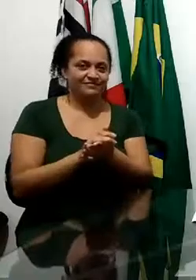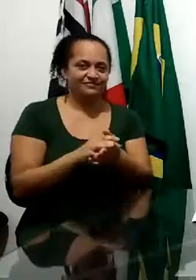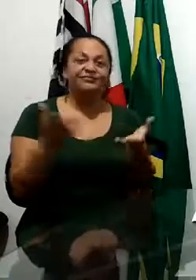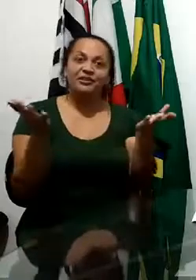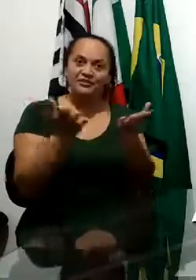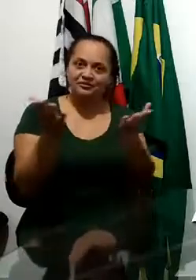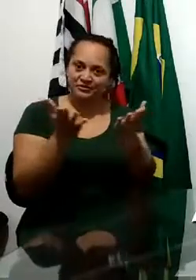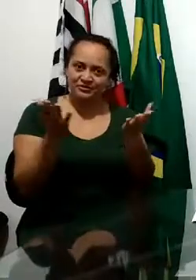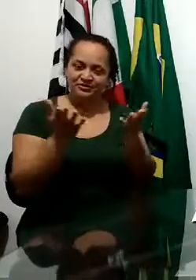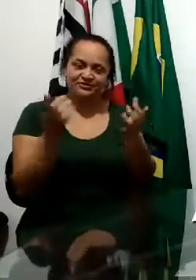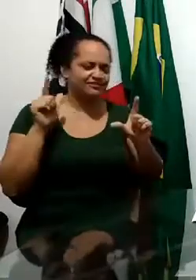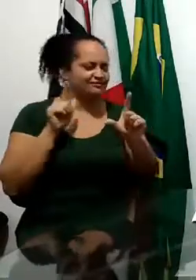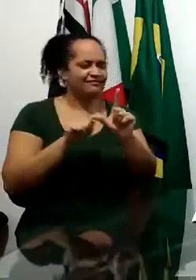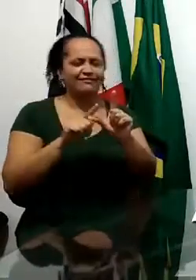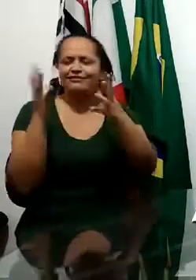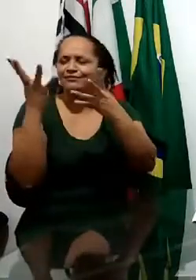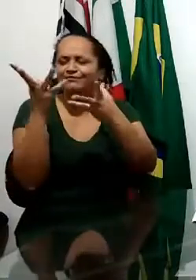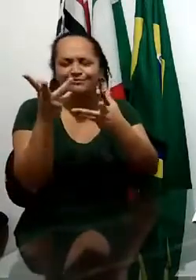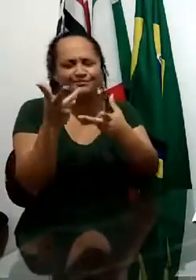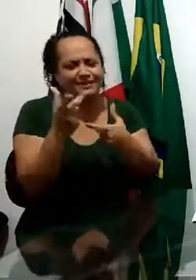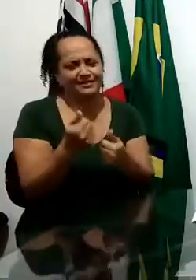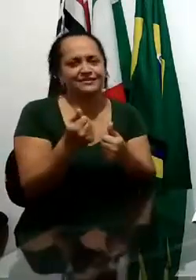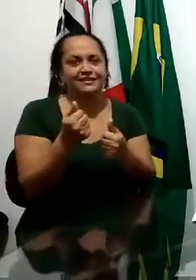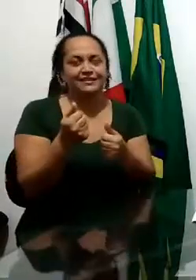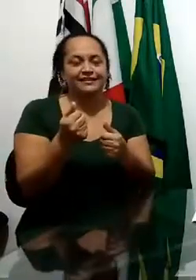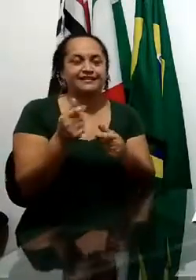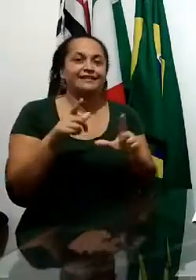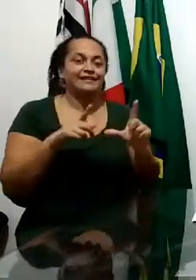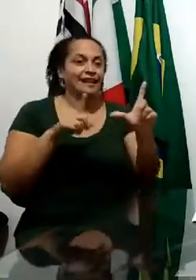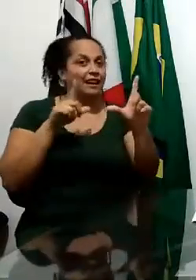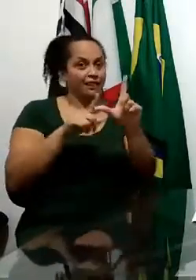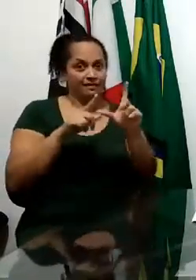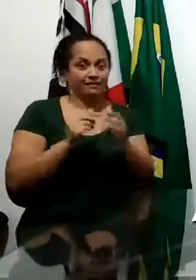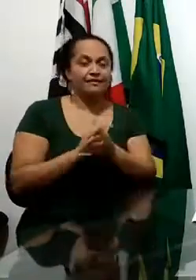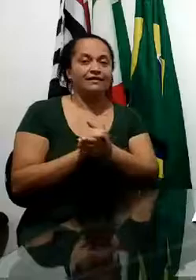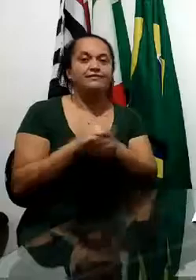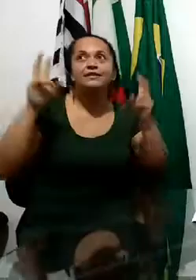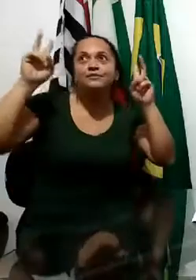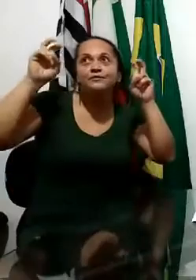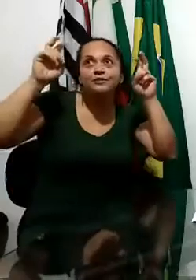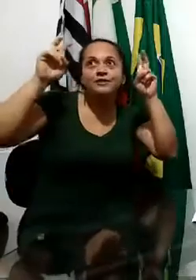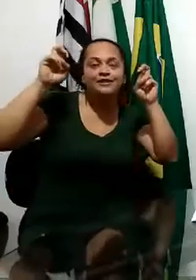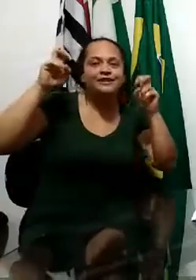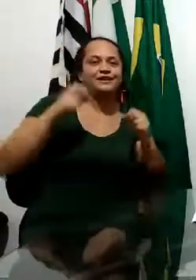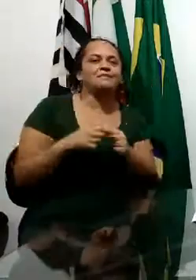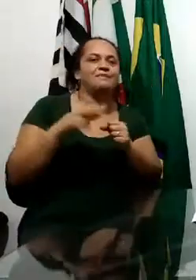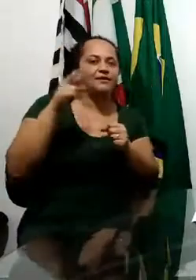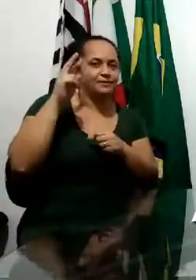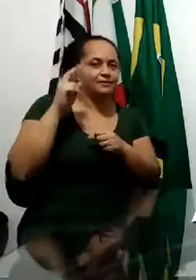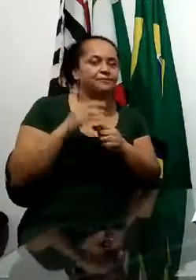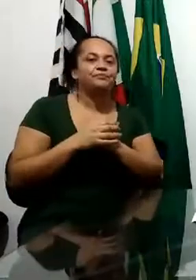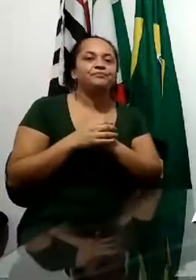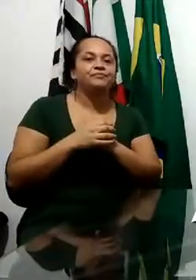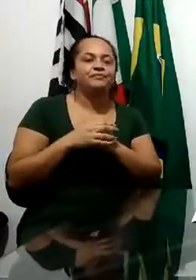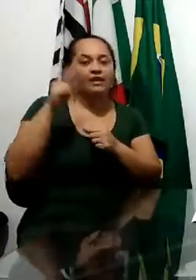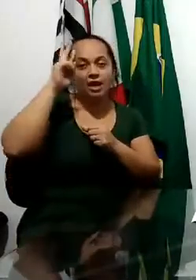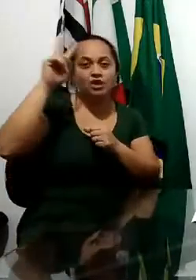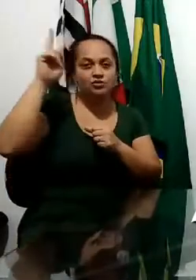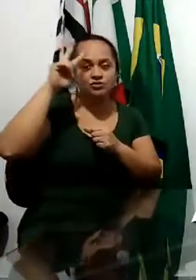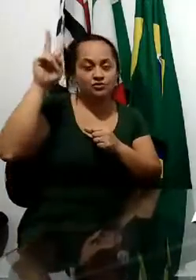com uma live maravilhosa, a live com o assunto A Parábola dos 10